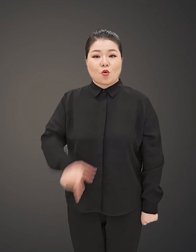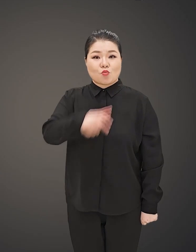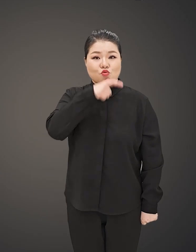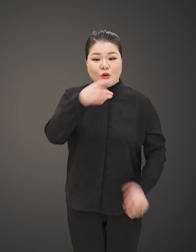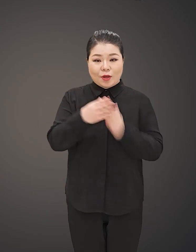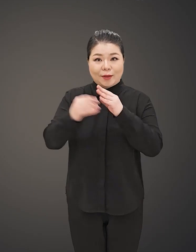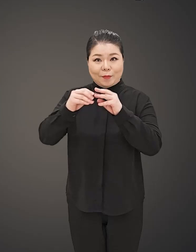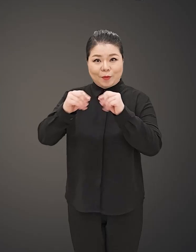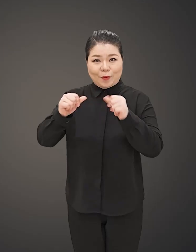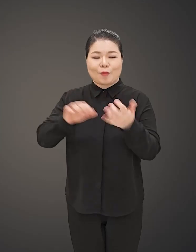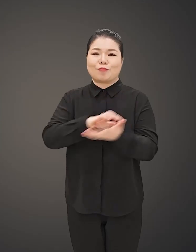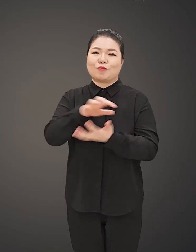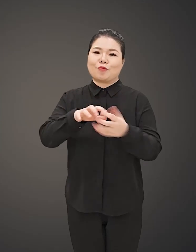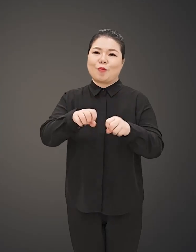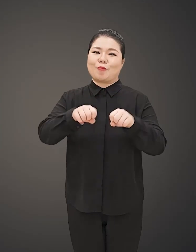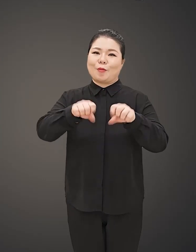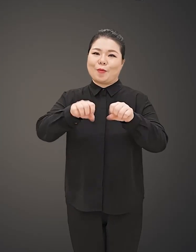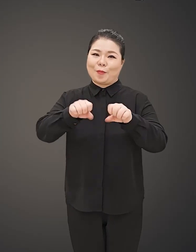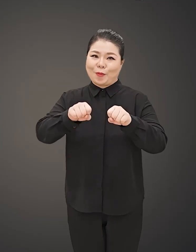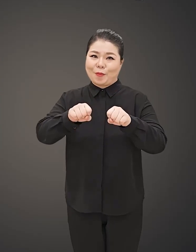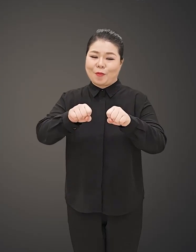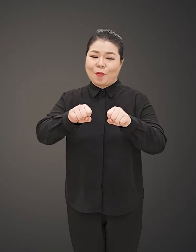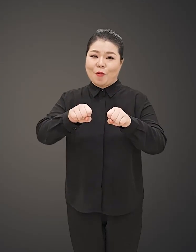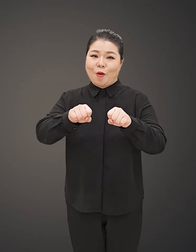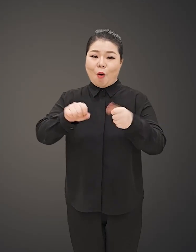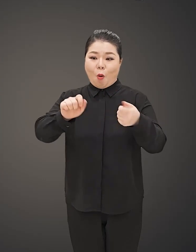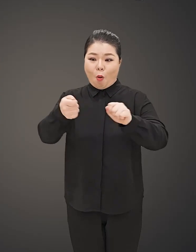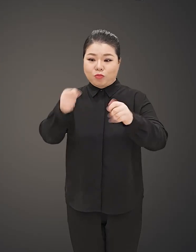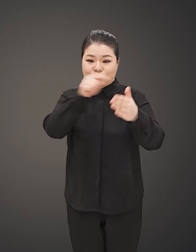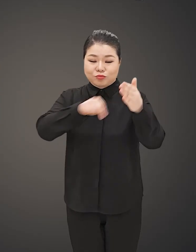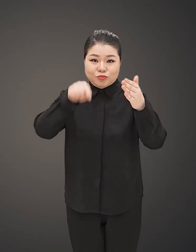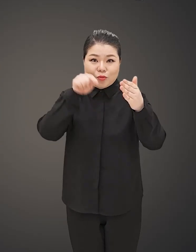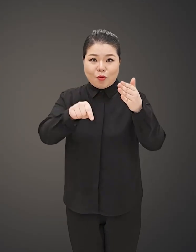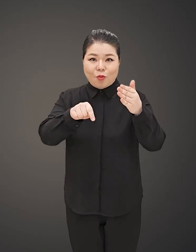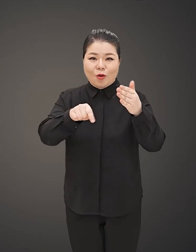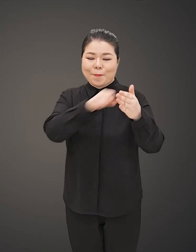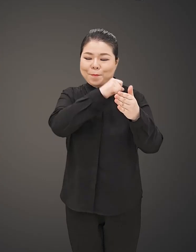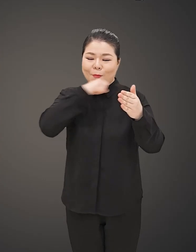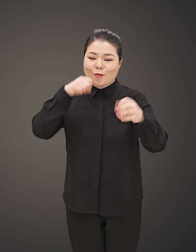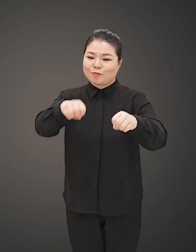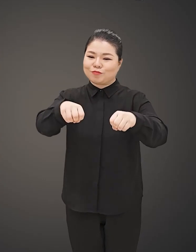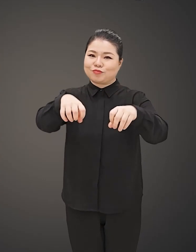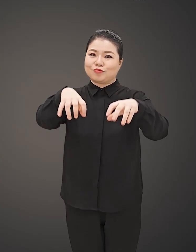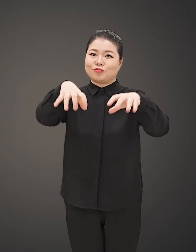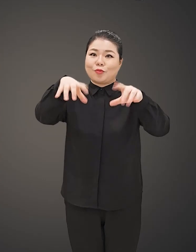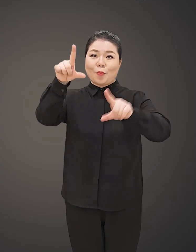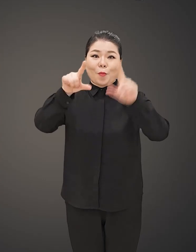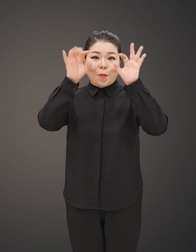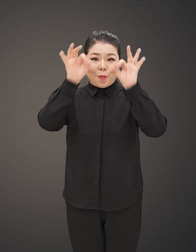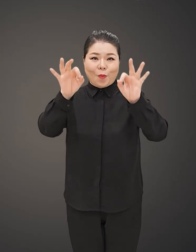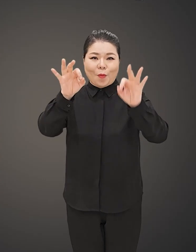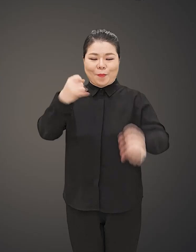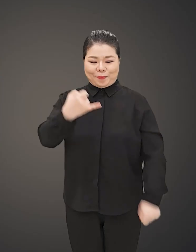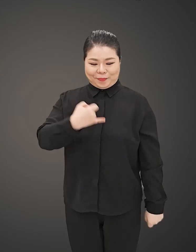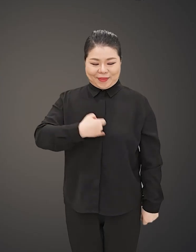물과 밀가루가 만나 반죽이 되고 반죽이 오븐 안에서 노릇하게 부풀어 오르는 모습을 보며